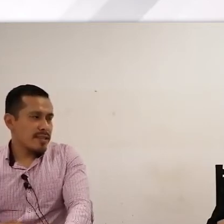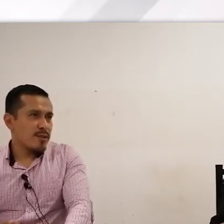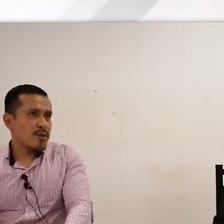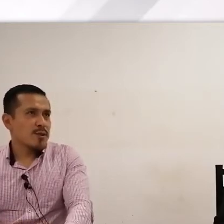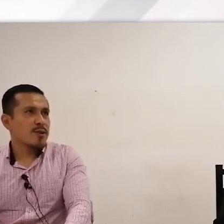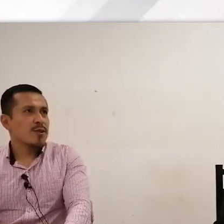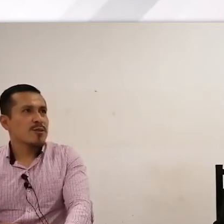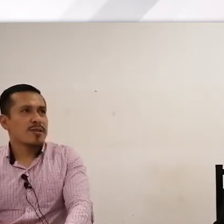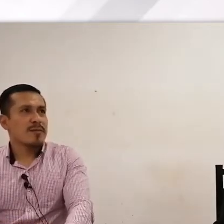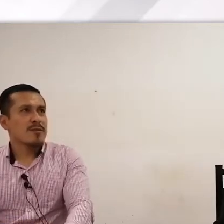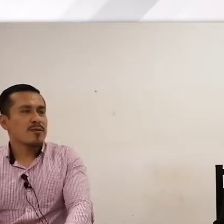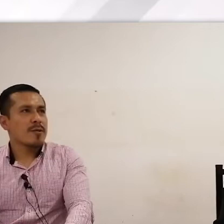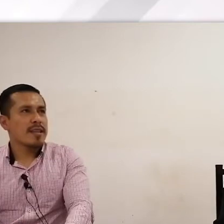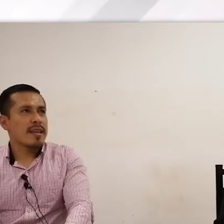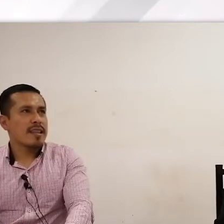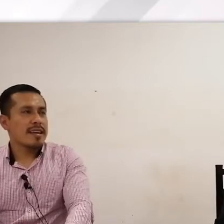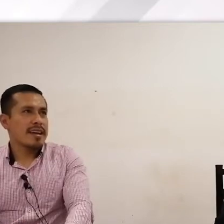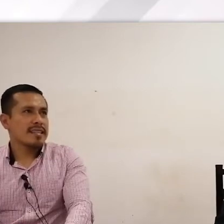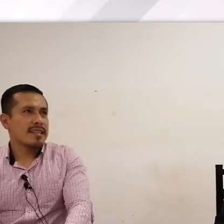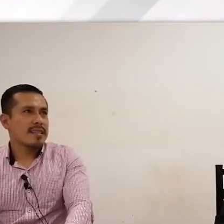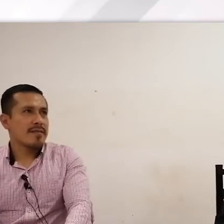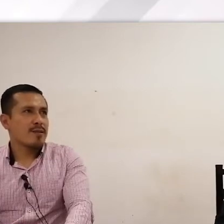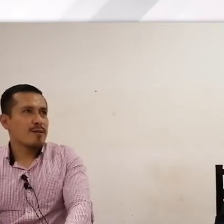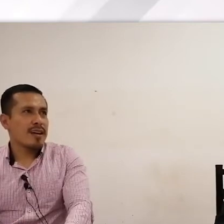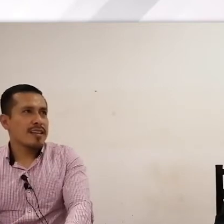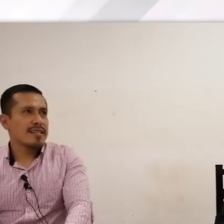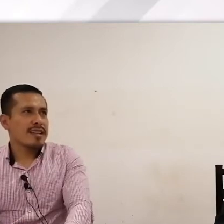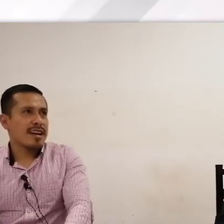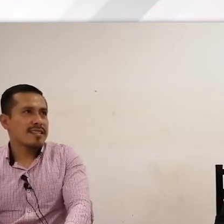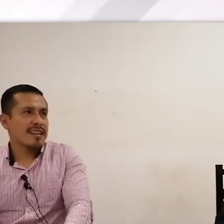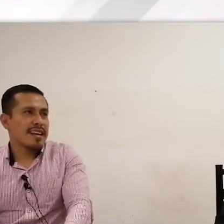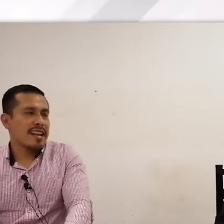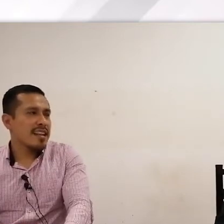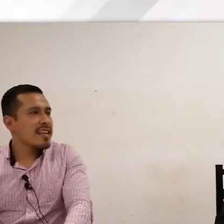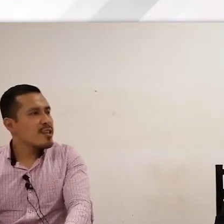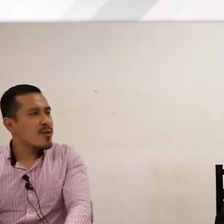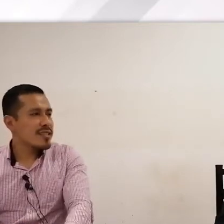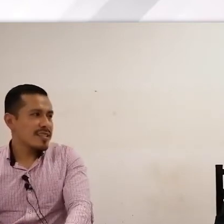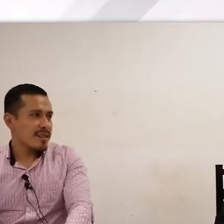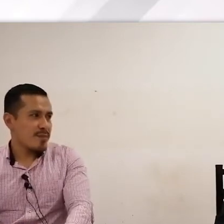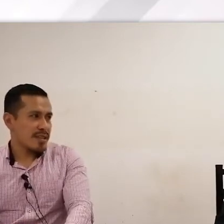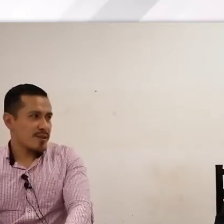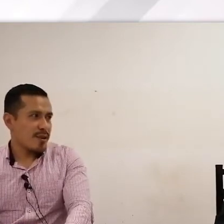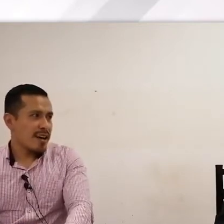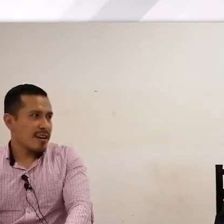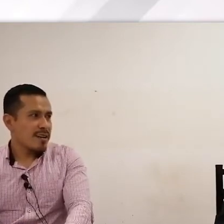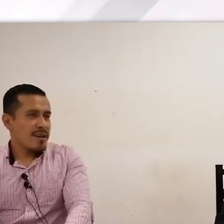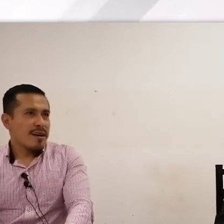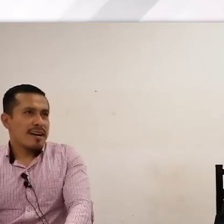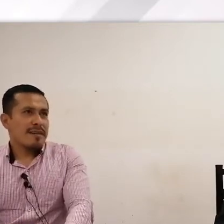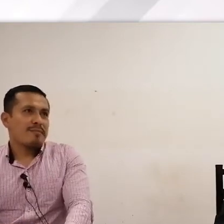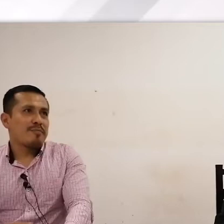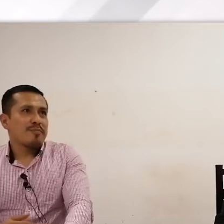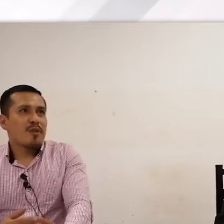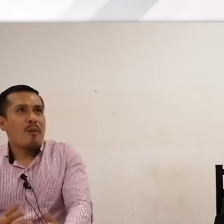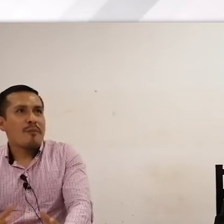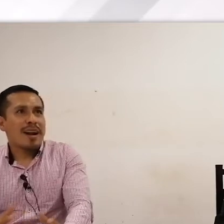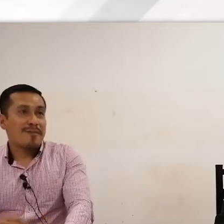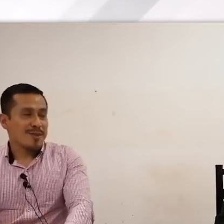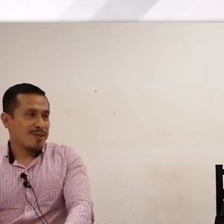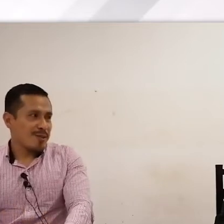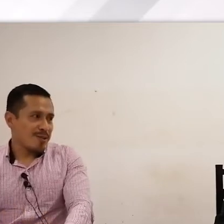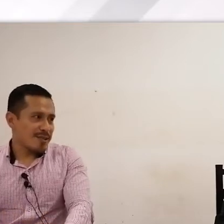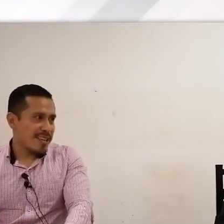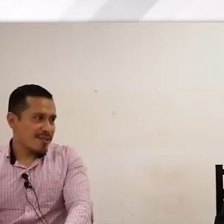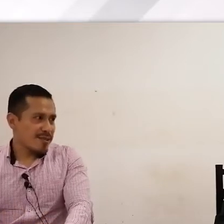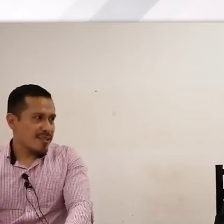Muchas veces nosotros nos damos cuenta de estas dificultades hasta que el niño asiste a preescolar.